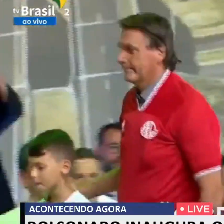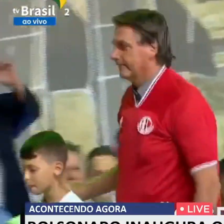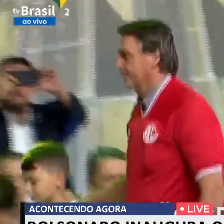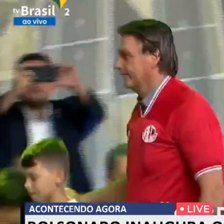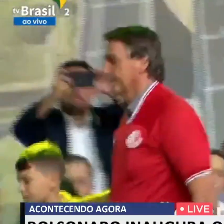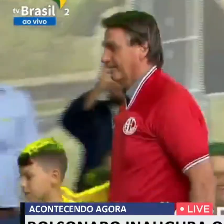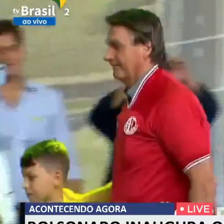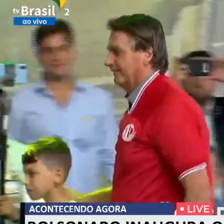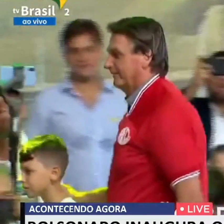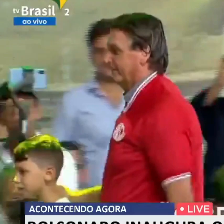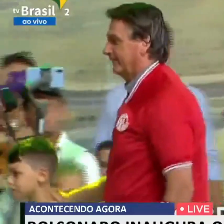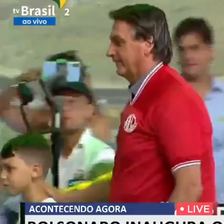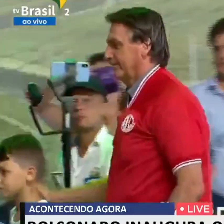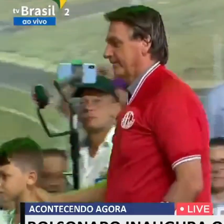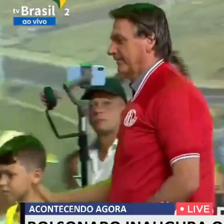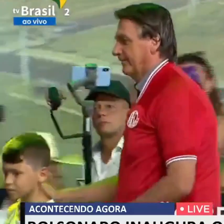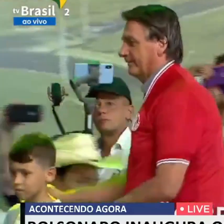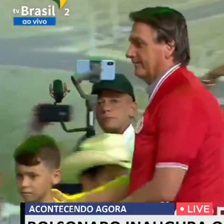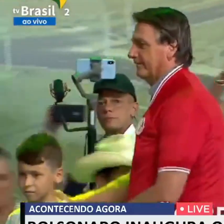Jair Bolsonaro.